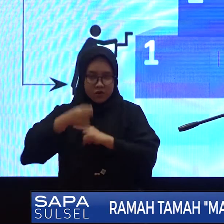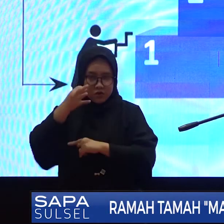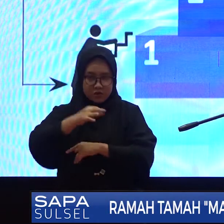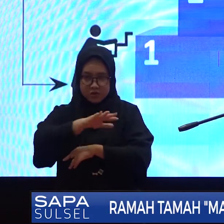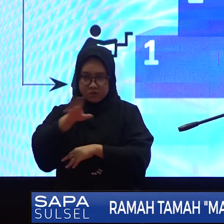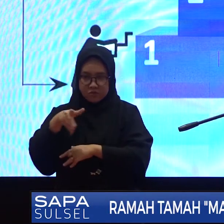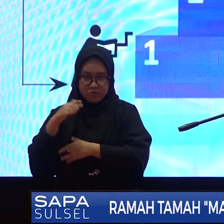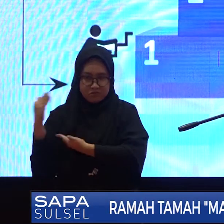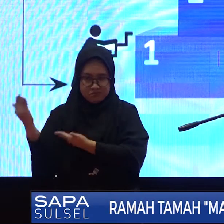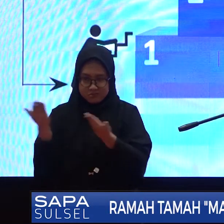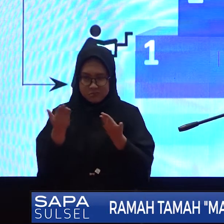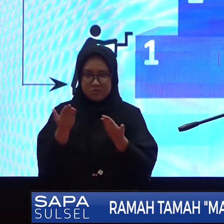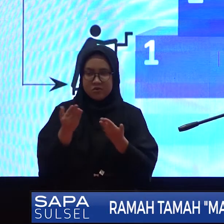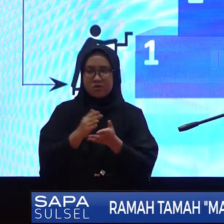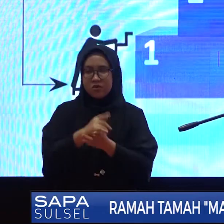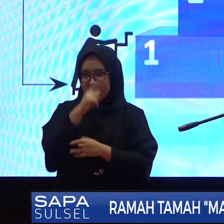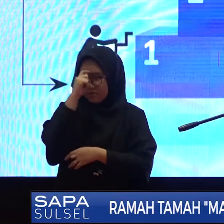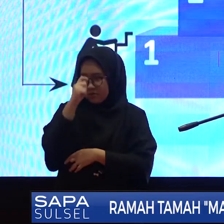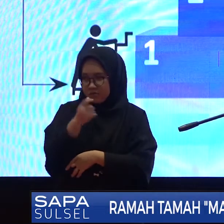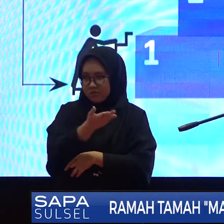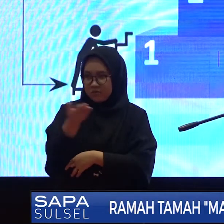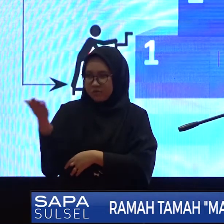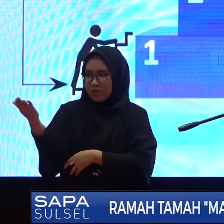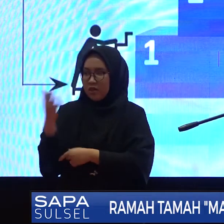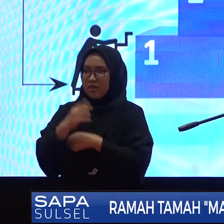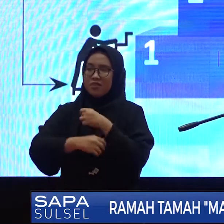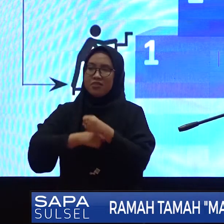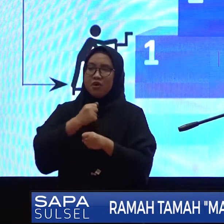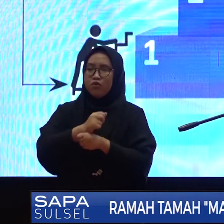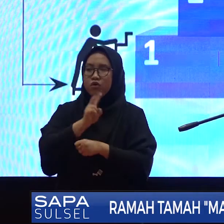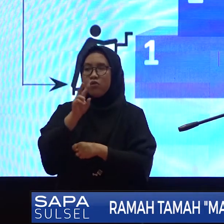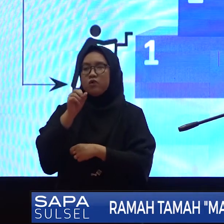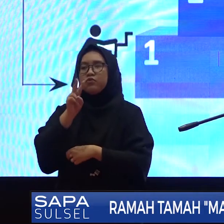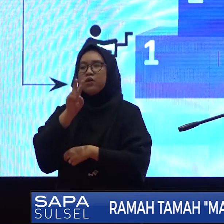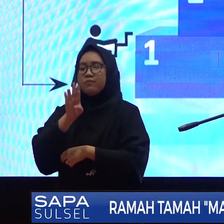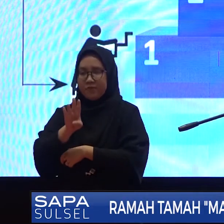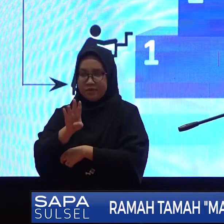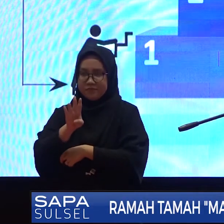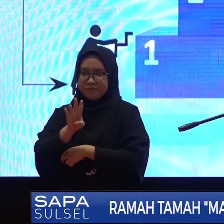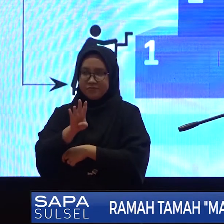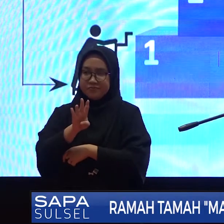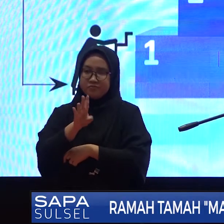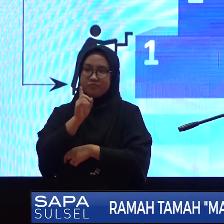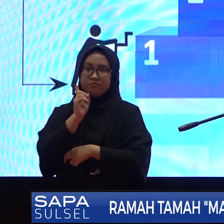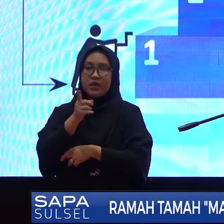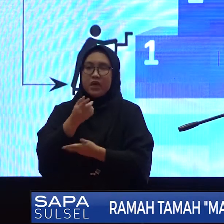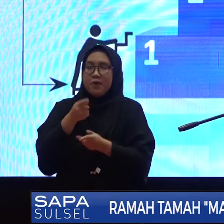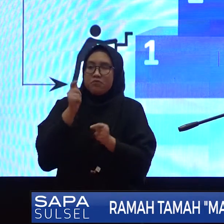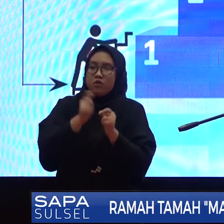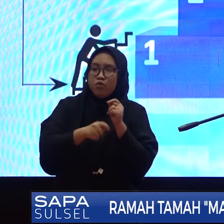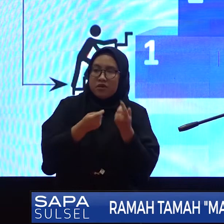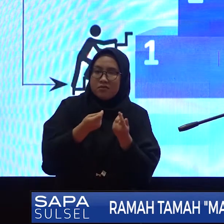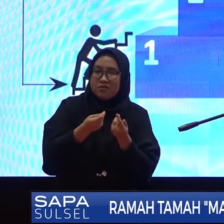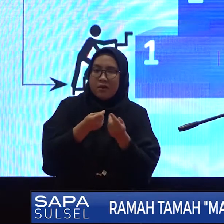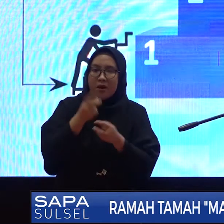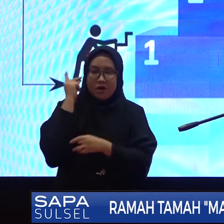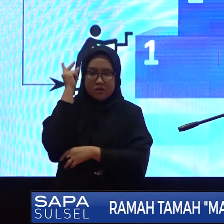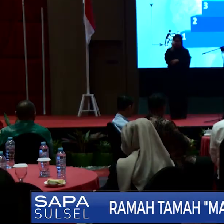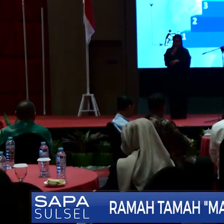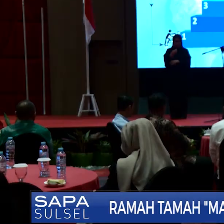serta hadirin yang saya hormati pada tahun 2024 kami berenc untuk mengupdate